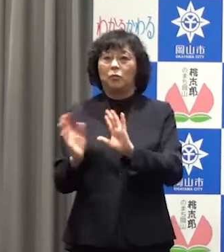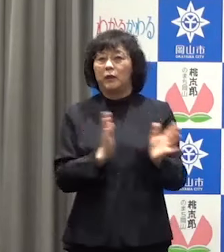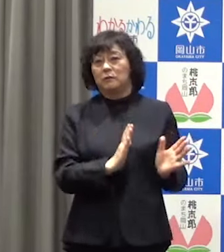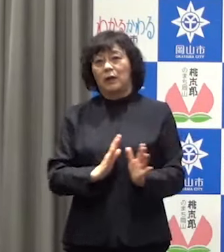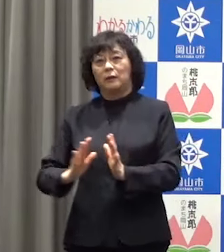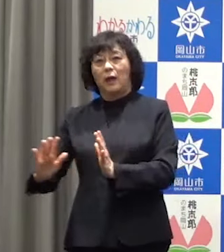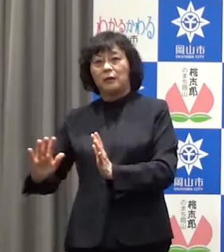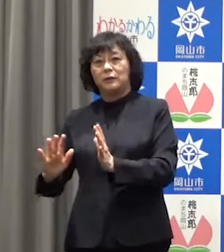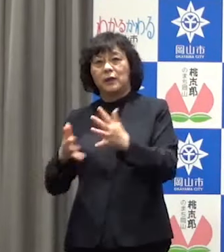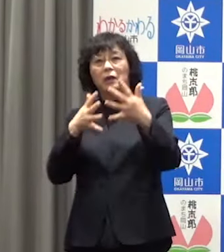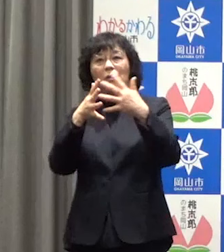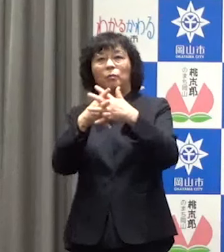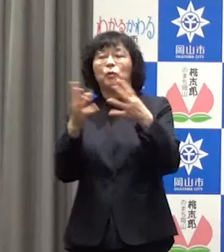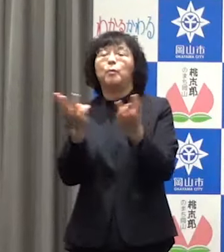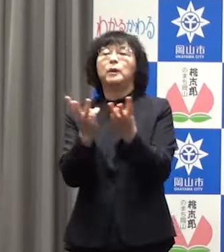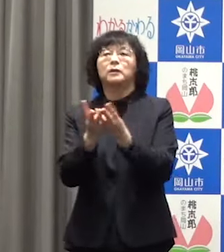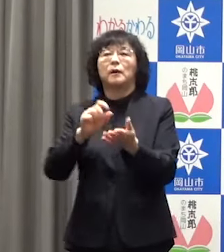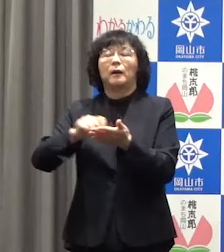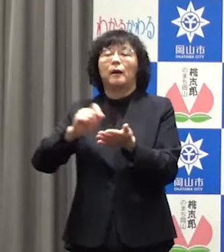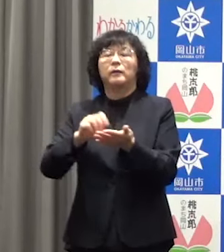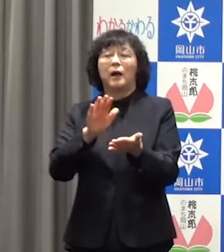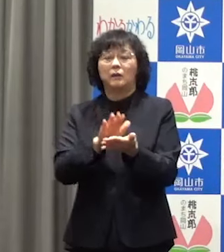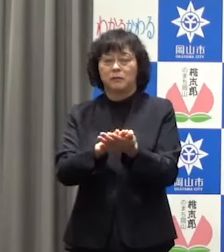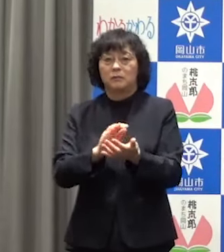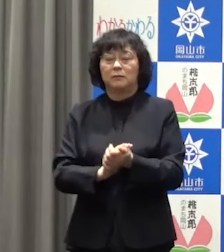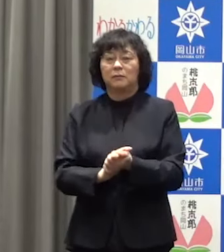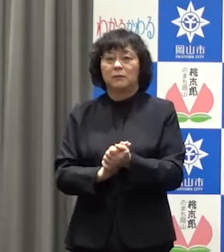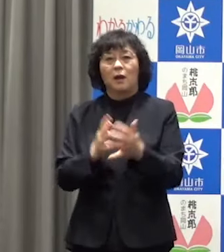が、一時申し込み数